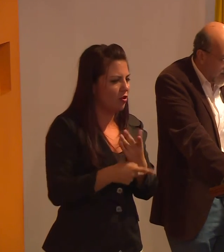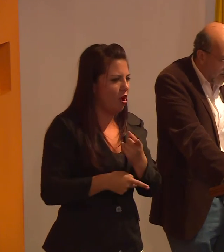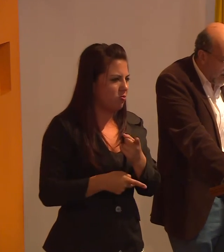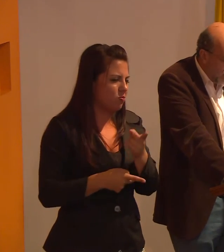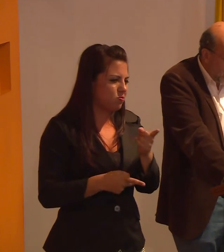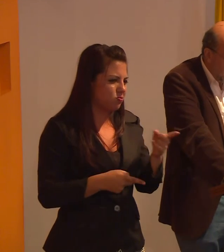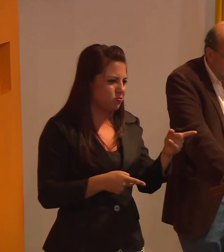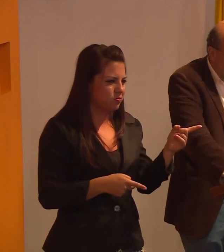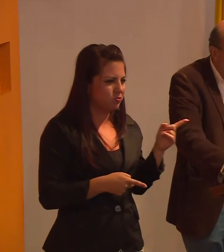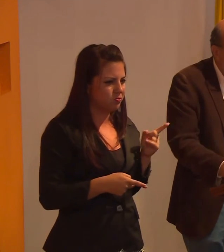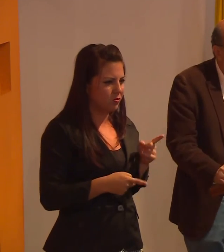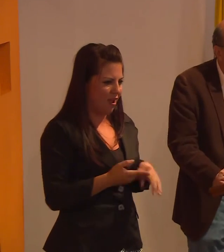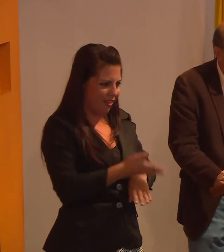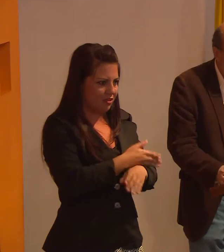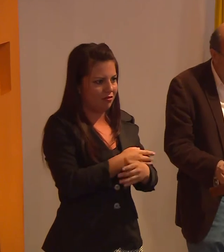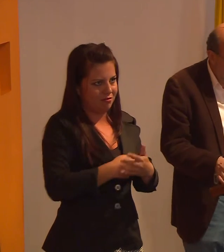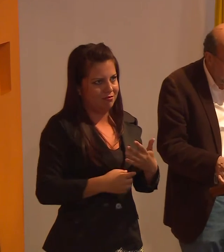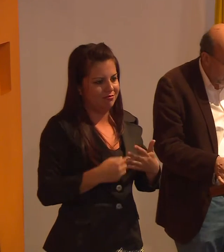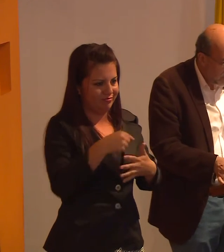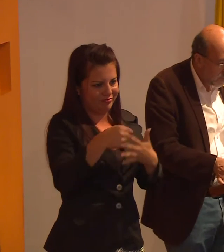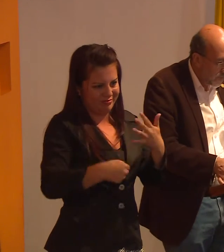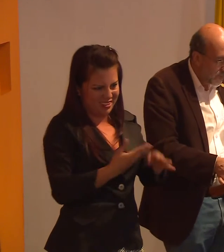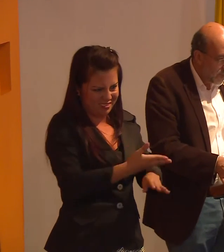arriba hemos mencionado.